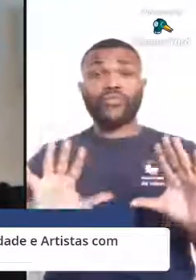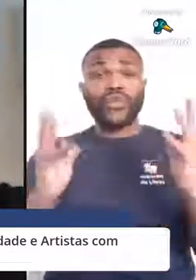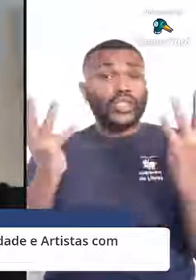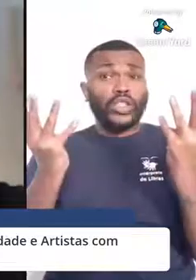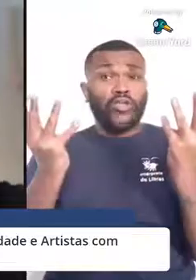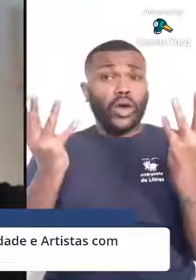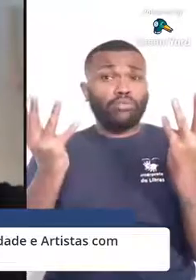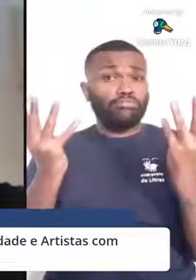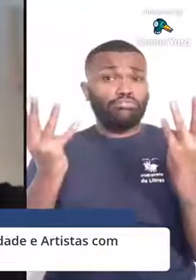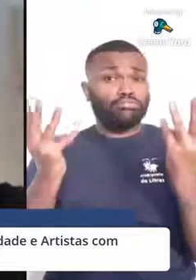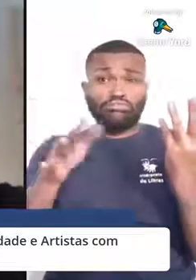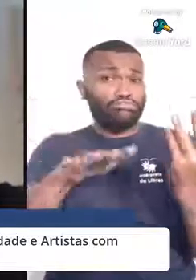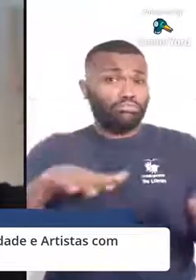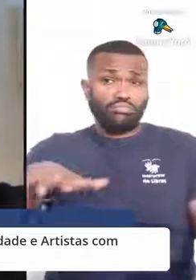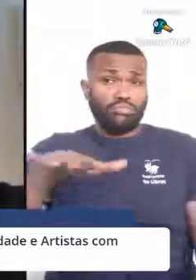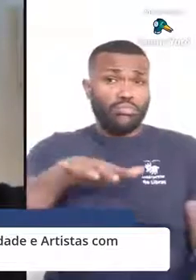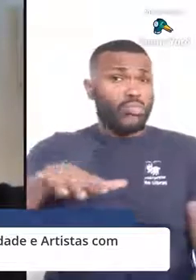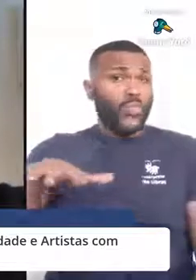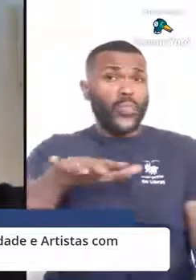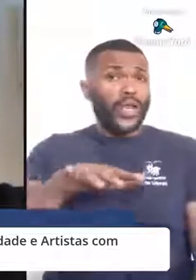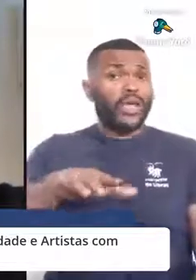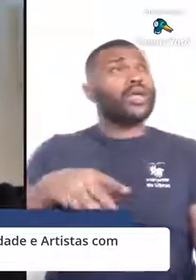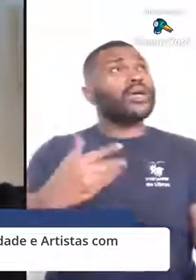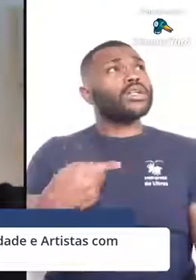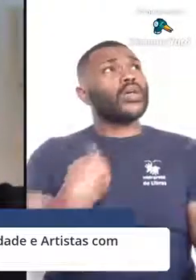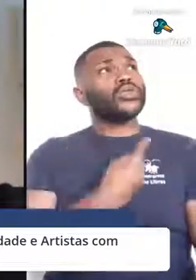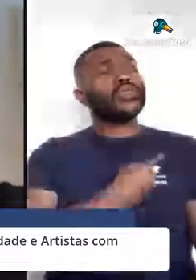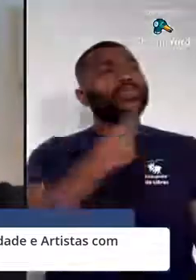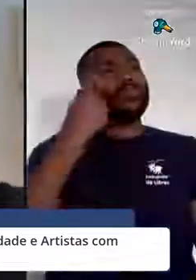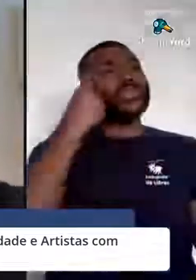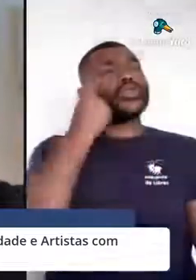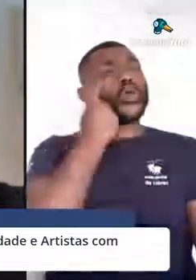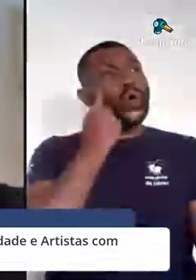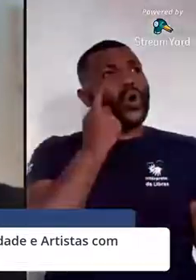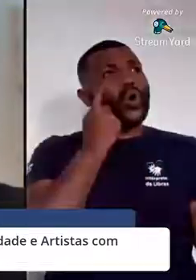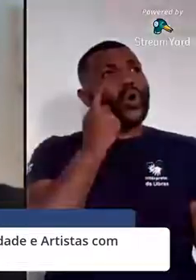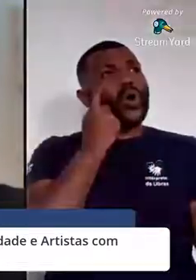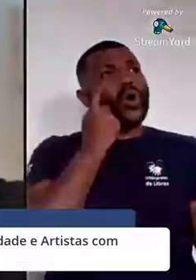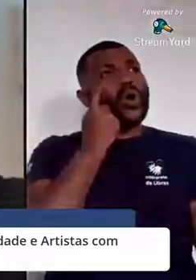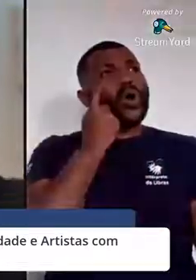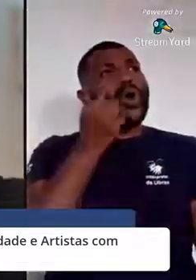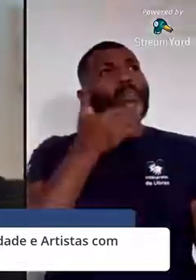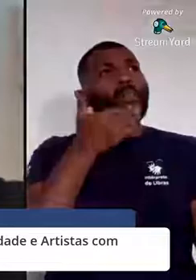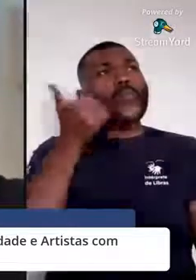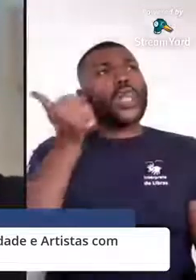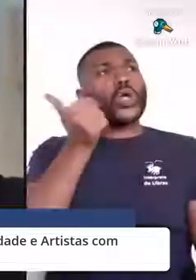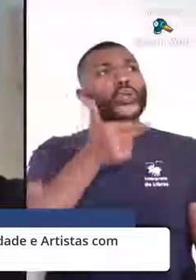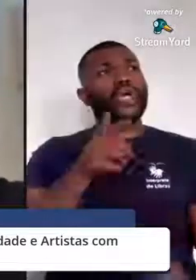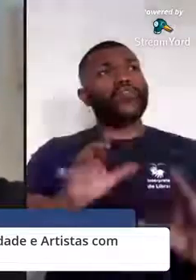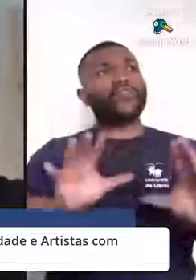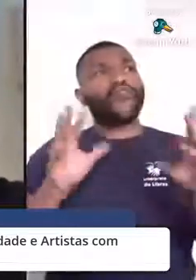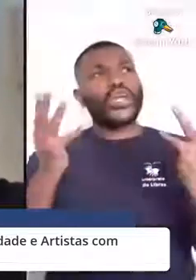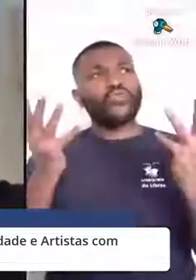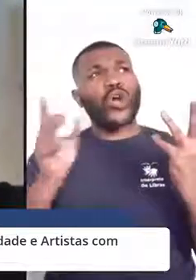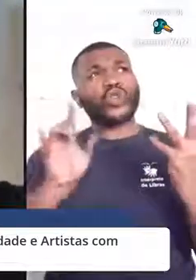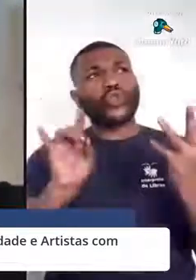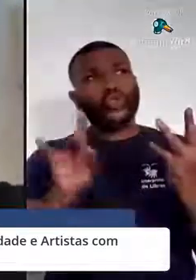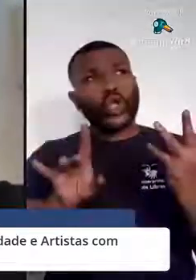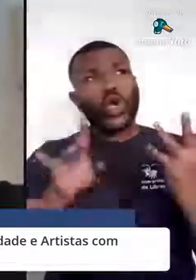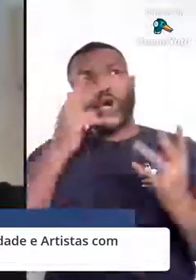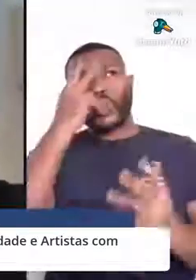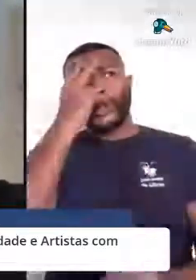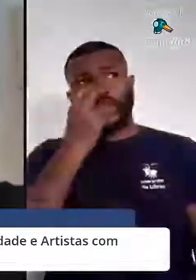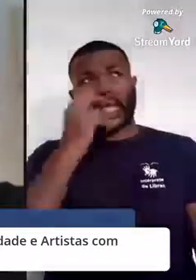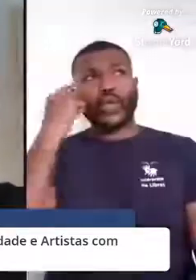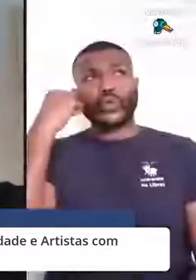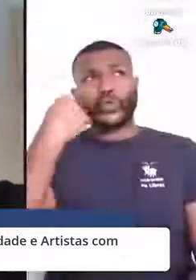regulares. Então, chegamos à conclusão que muito mais potente do que fazer um festival para cegos e surdos, que